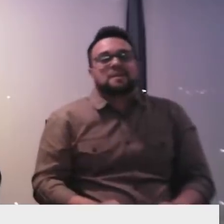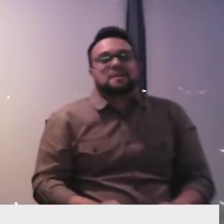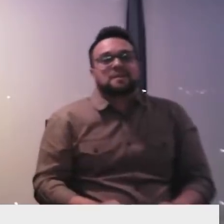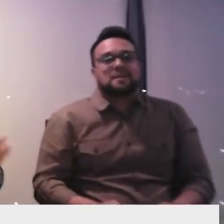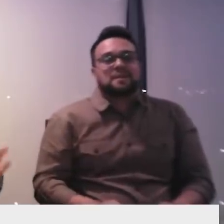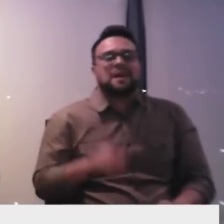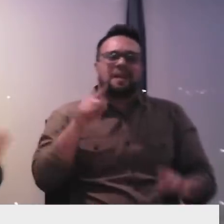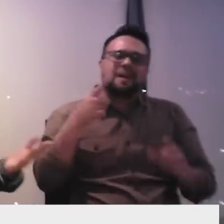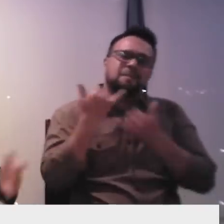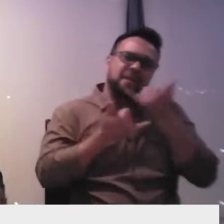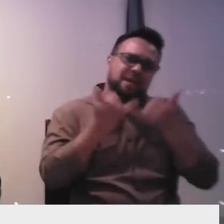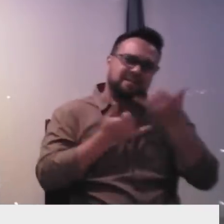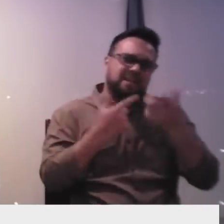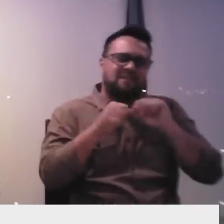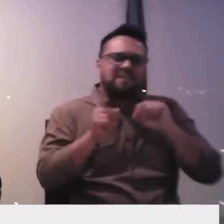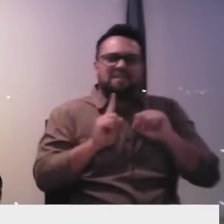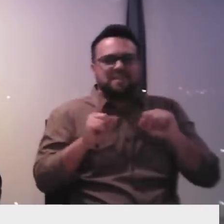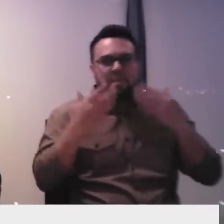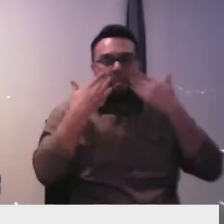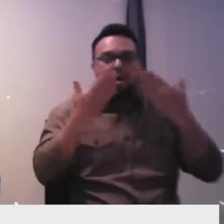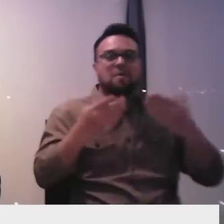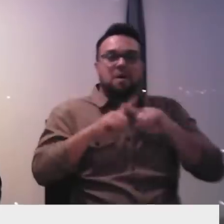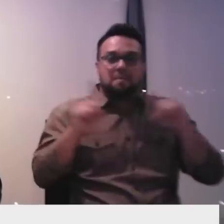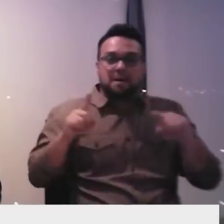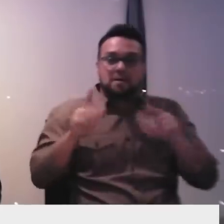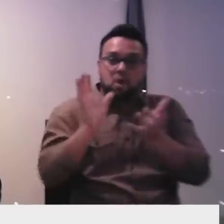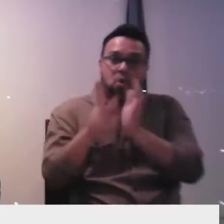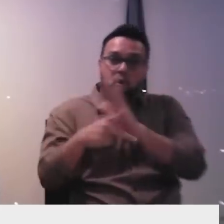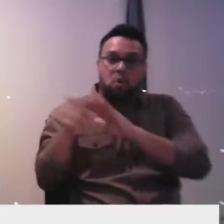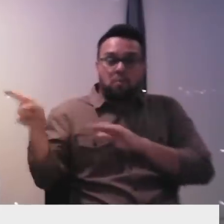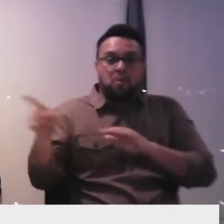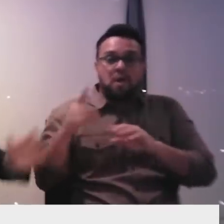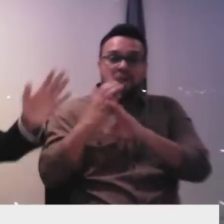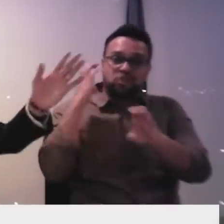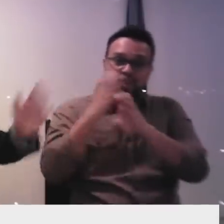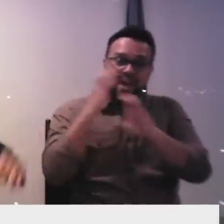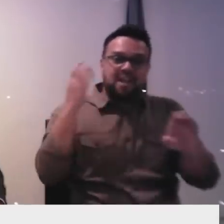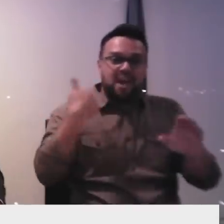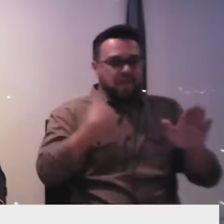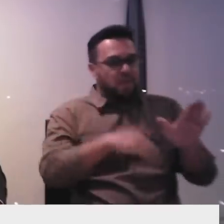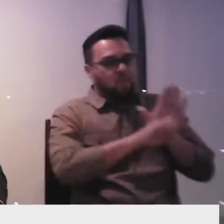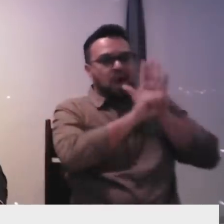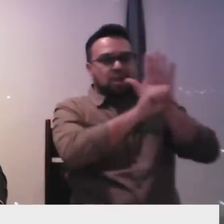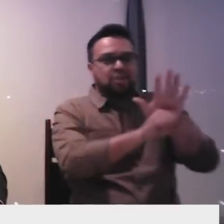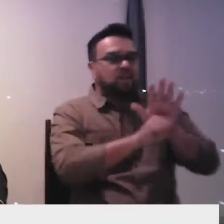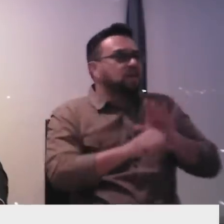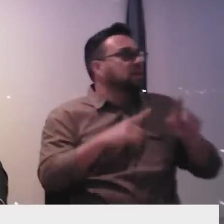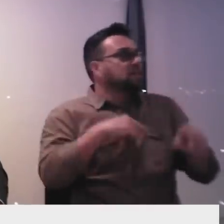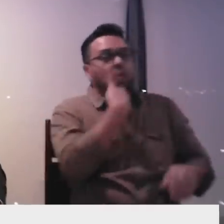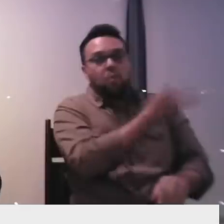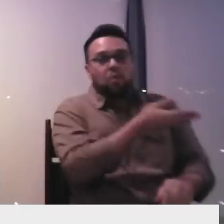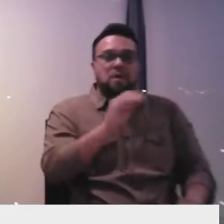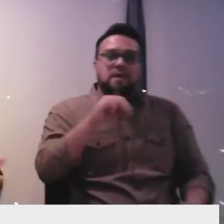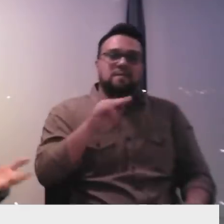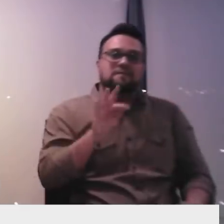Gente, é brincadeira que vai fazer aqui, né? Entre armas, é de engenharia, artilheiro, o infante.